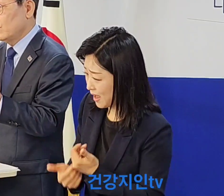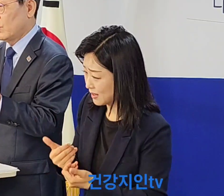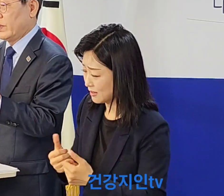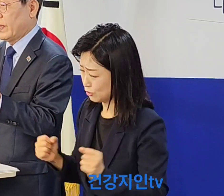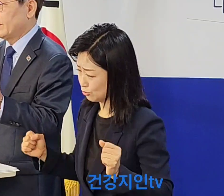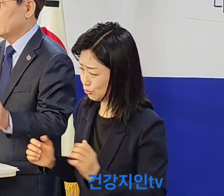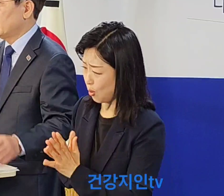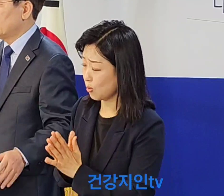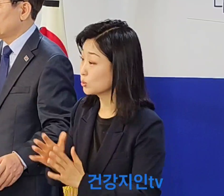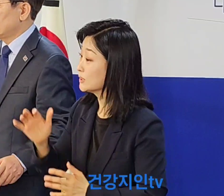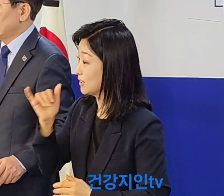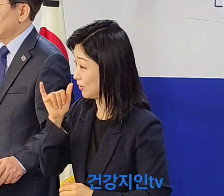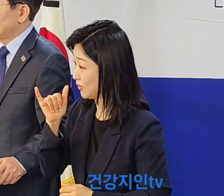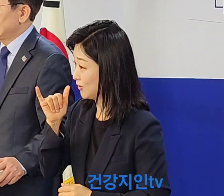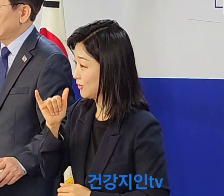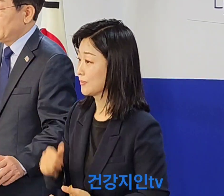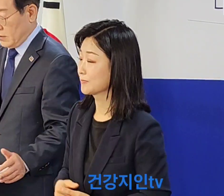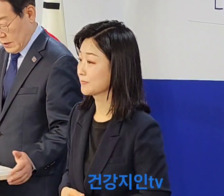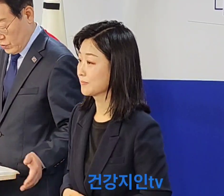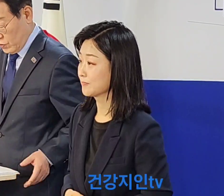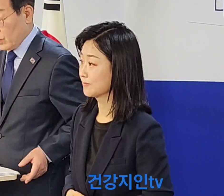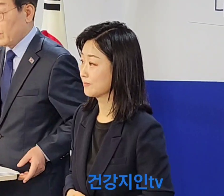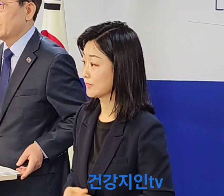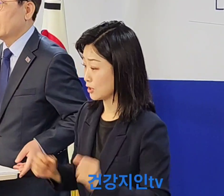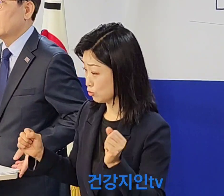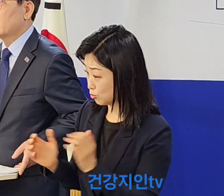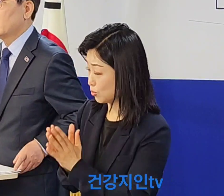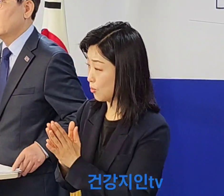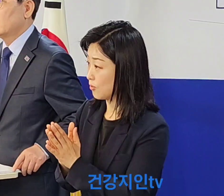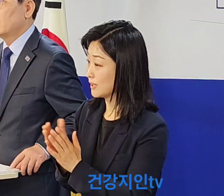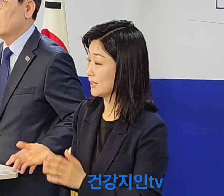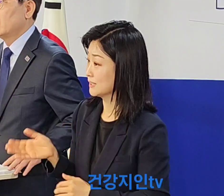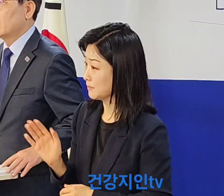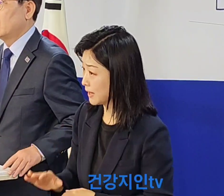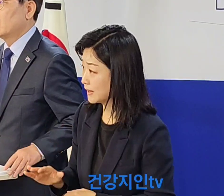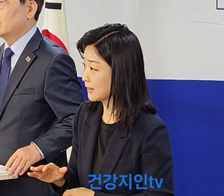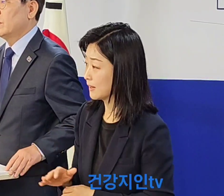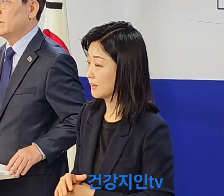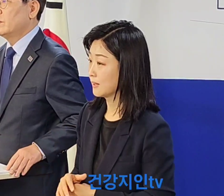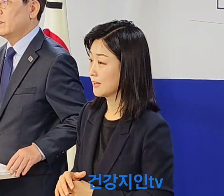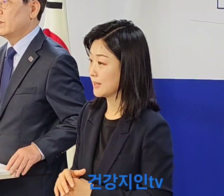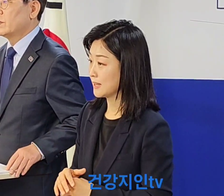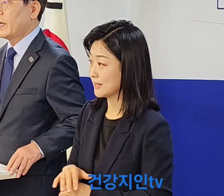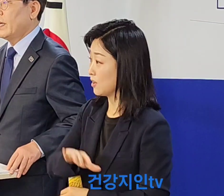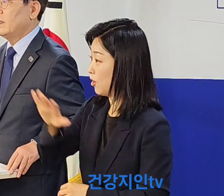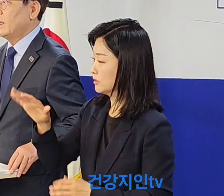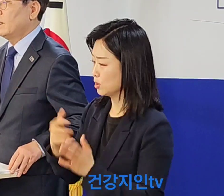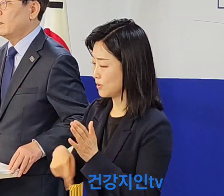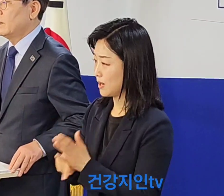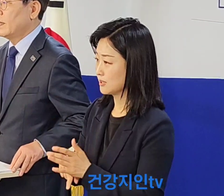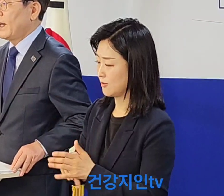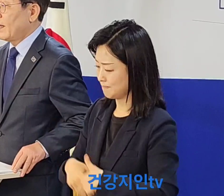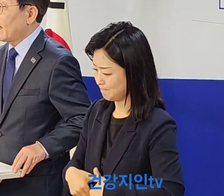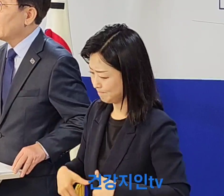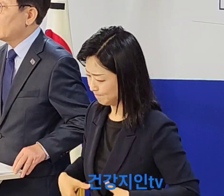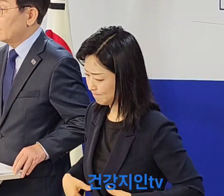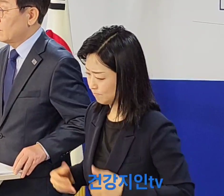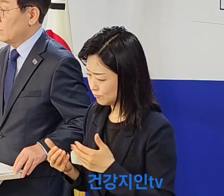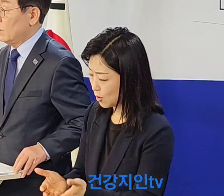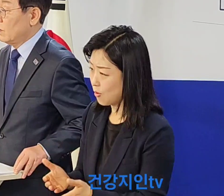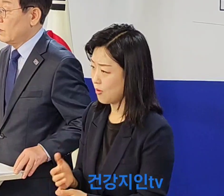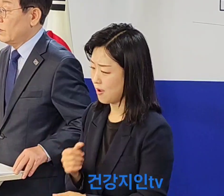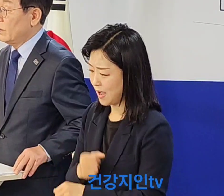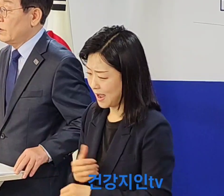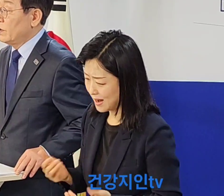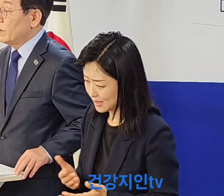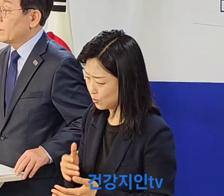경우는 충돌이 발생할 수밖에 없습니다. 충돌이 발생하더라도 공동체 전체를 위해서 해야 될 일은 해야 되는